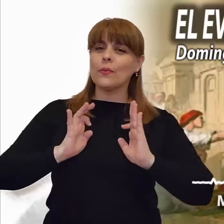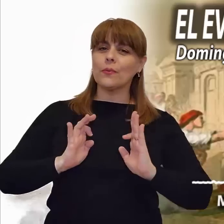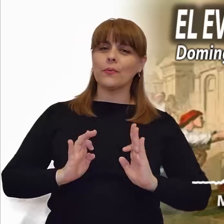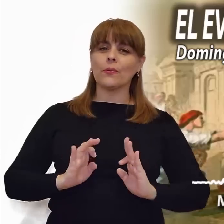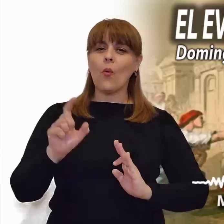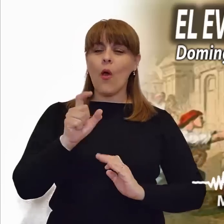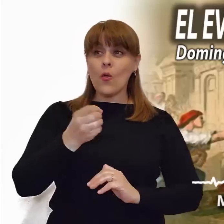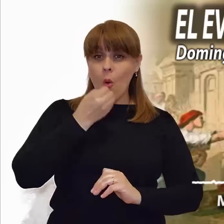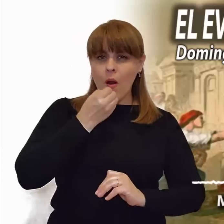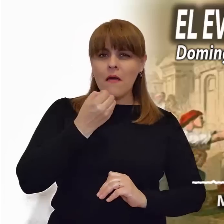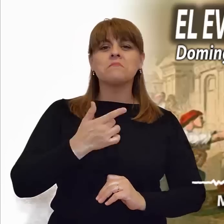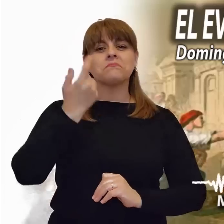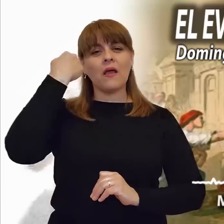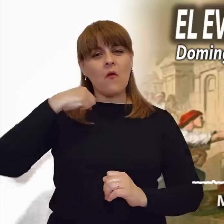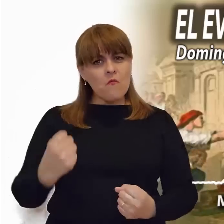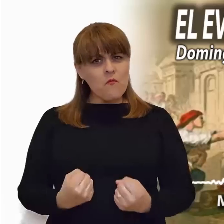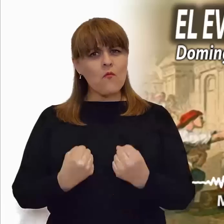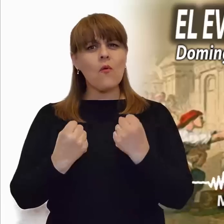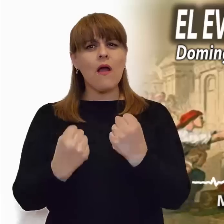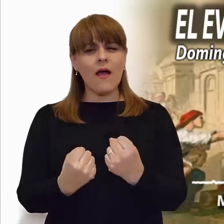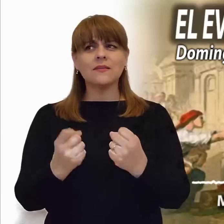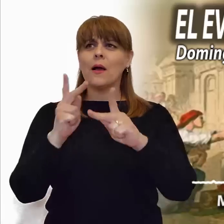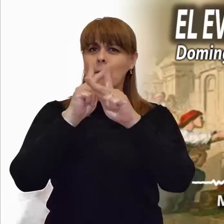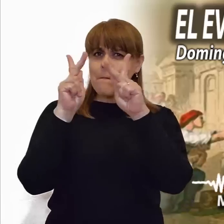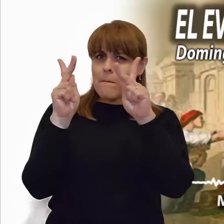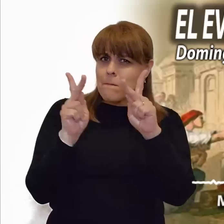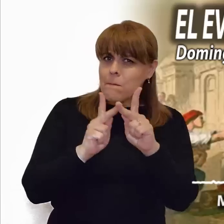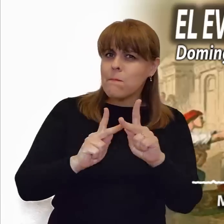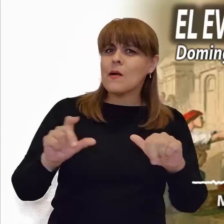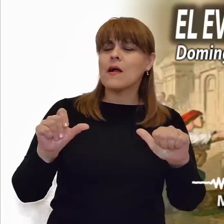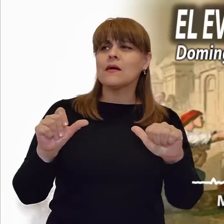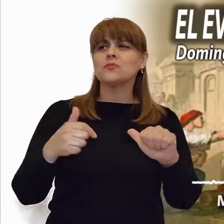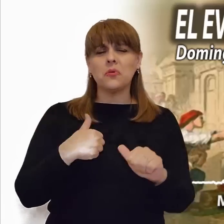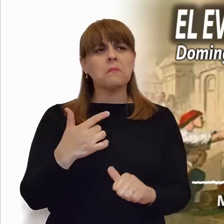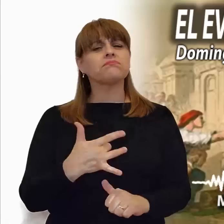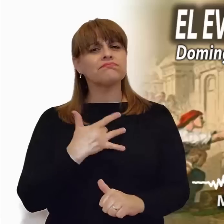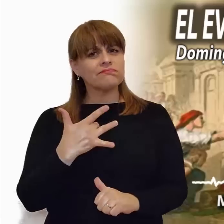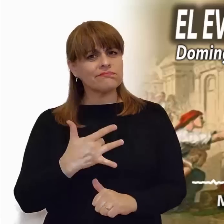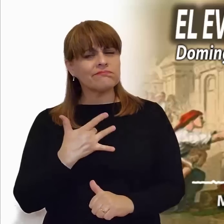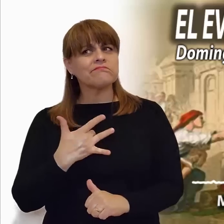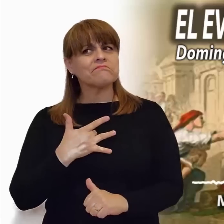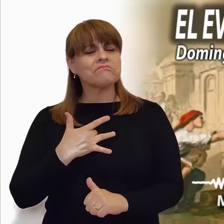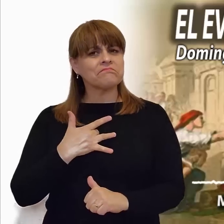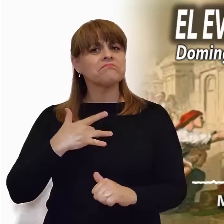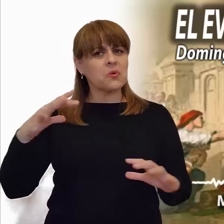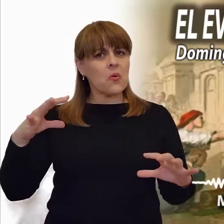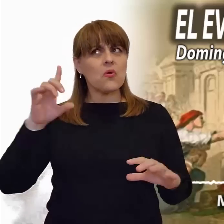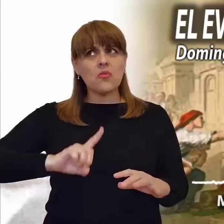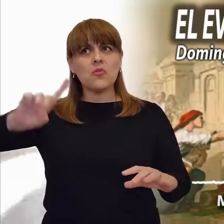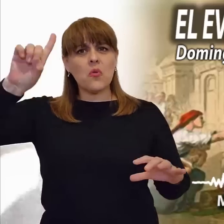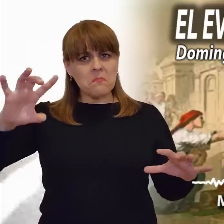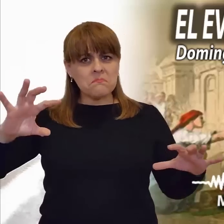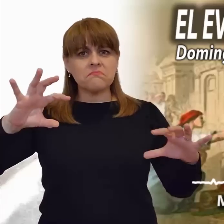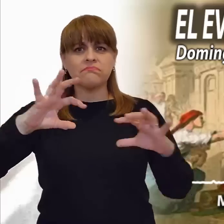podemos renovar fuerzas, donde encontramos paz, donde podemos sentirnos a nosotros mismos delante de